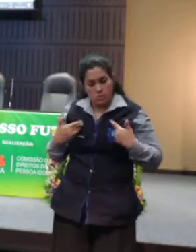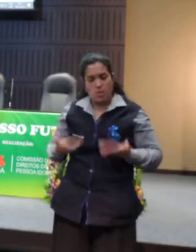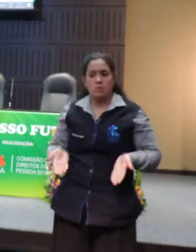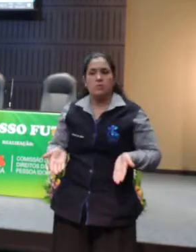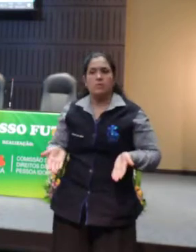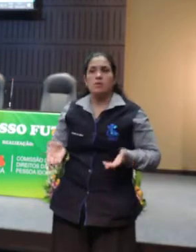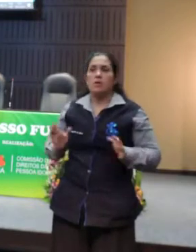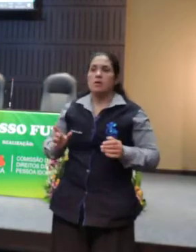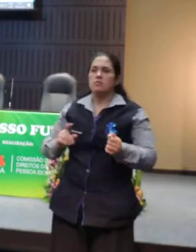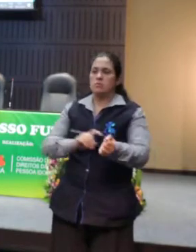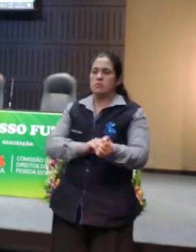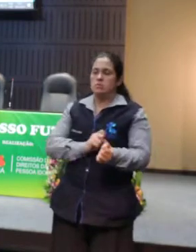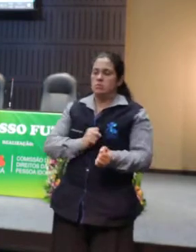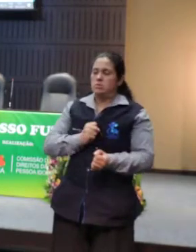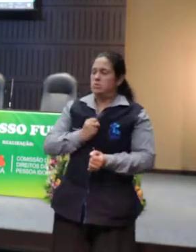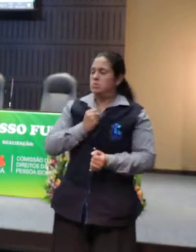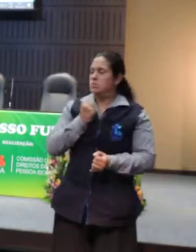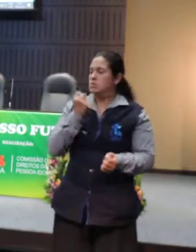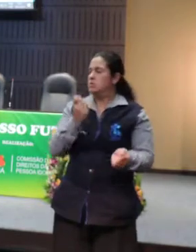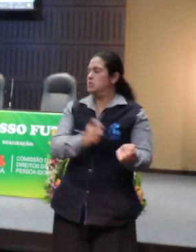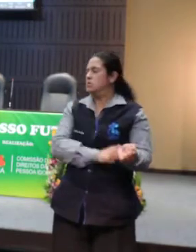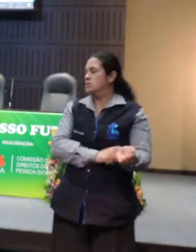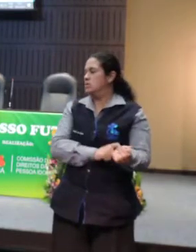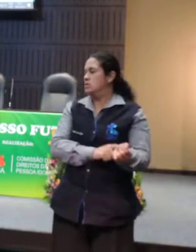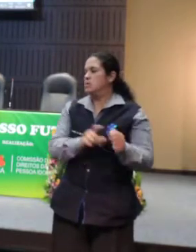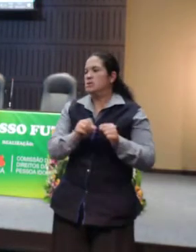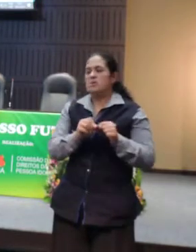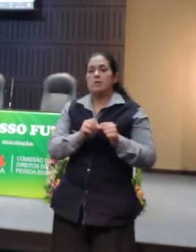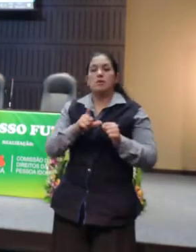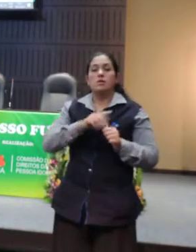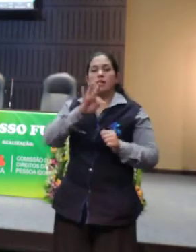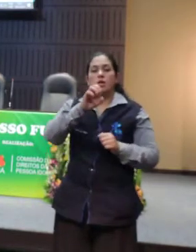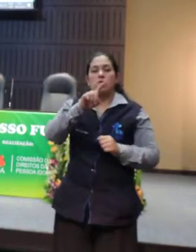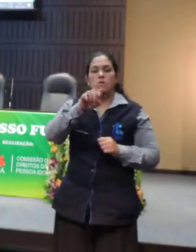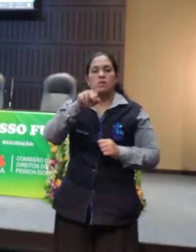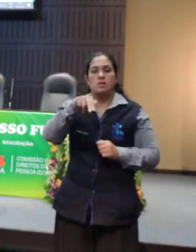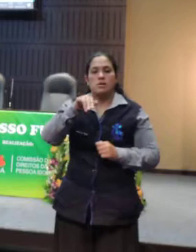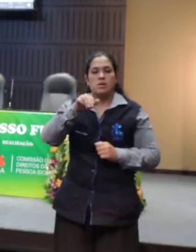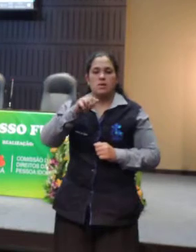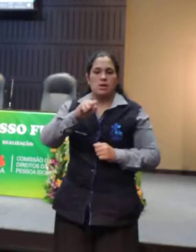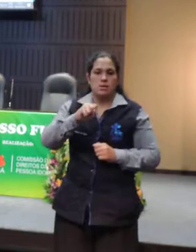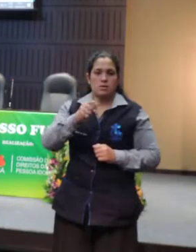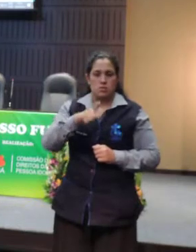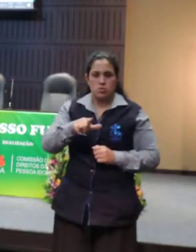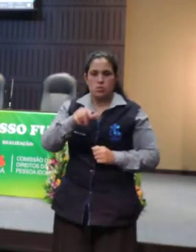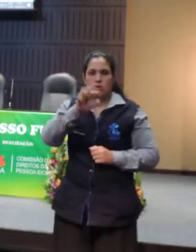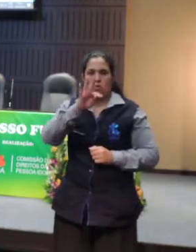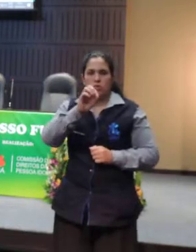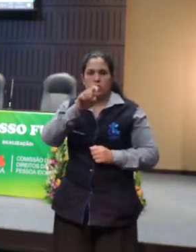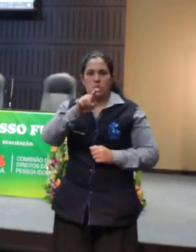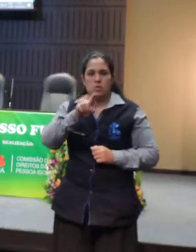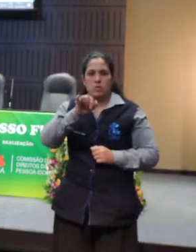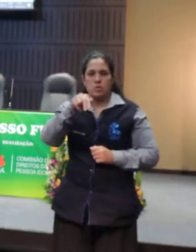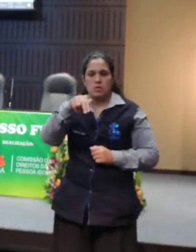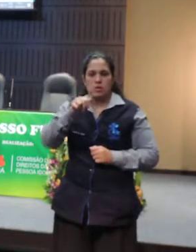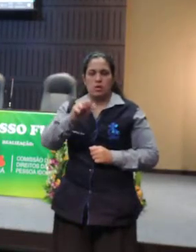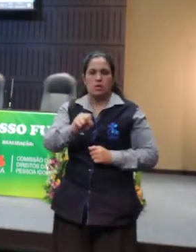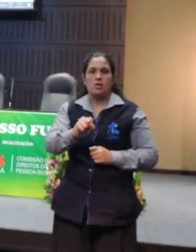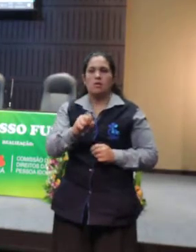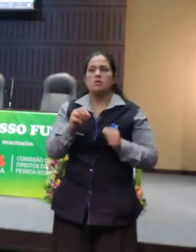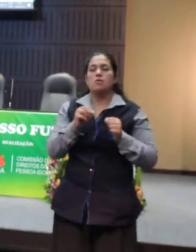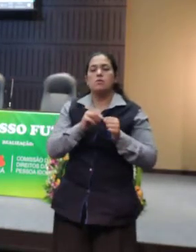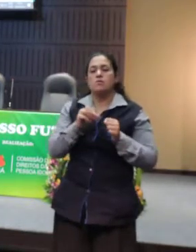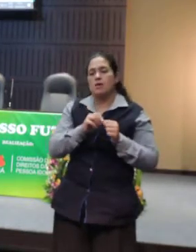as toxinas do ódio entrar no teu organismo, formando doenças, porque muitas doenças são psicossomáticas, isso